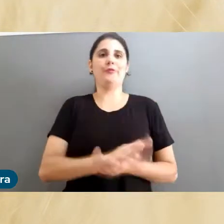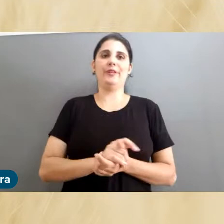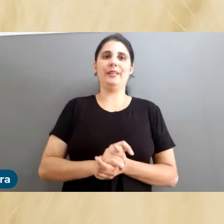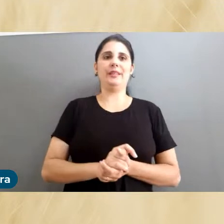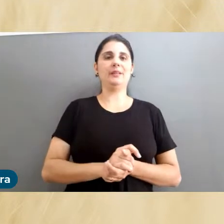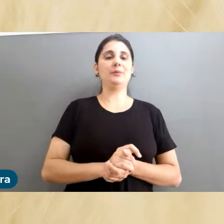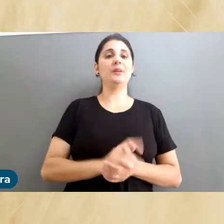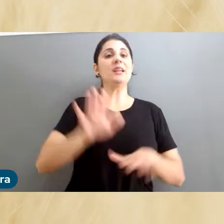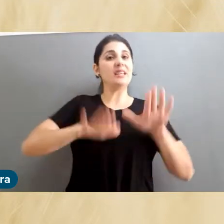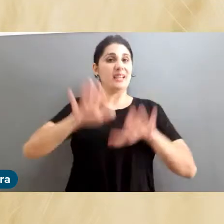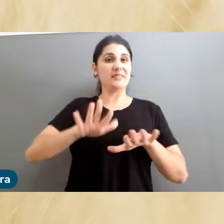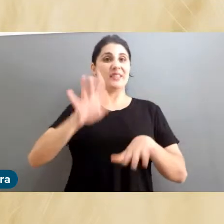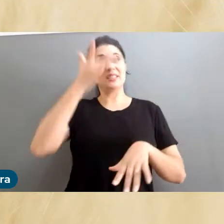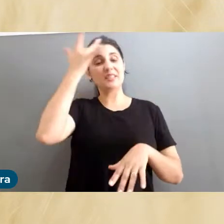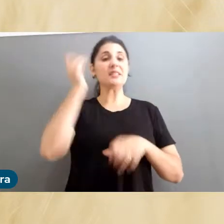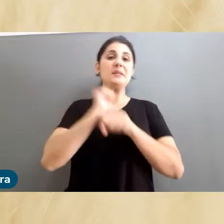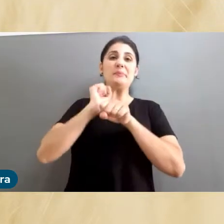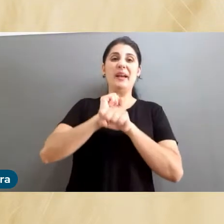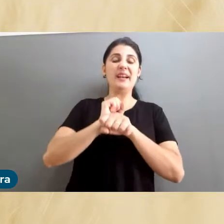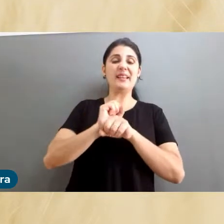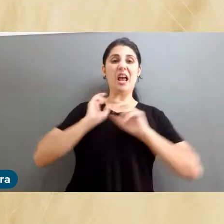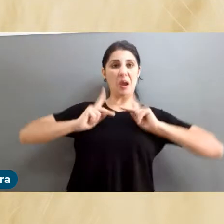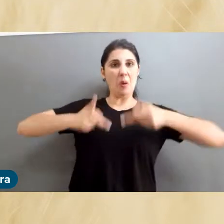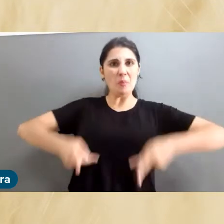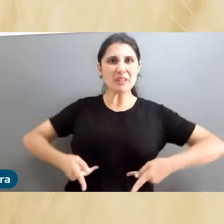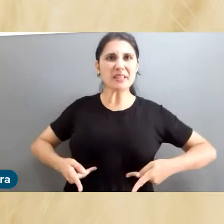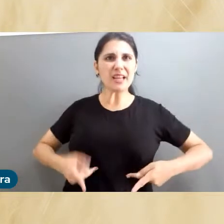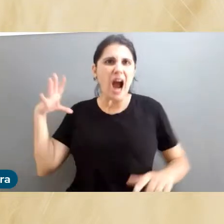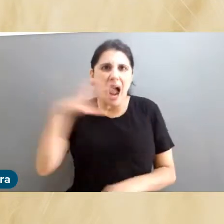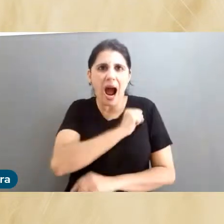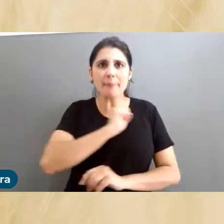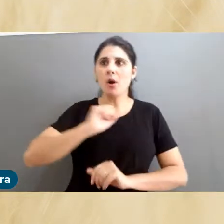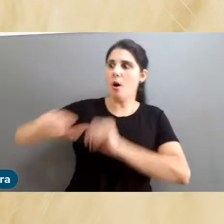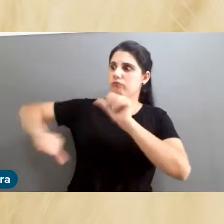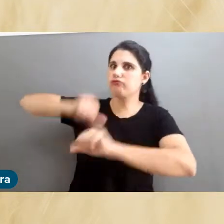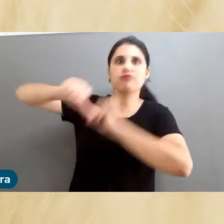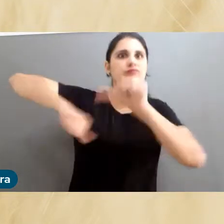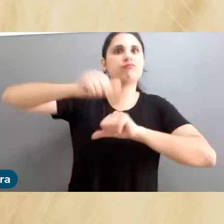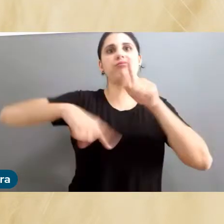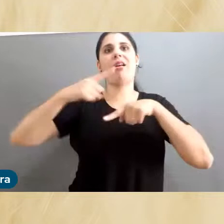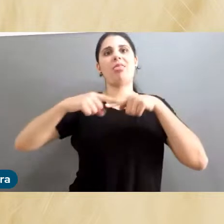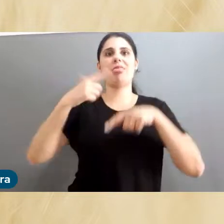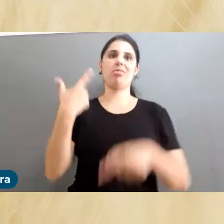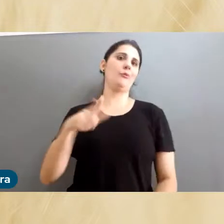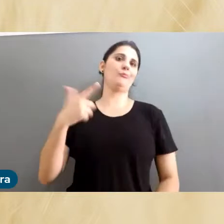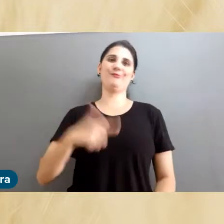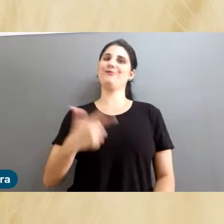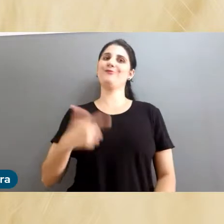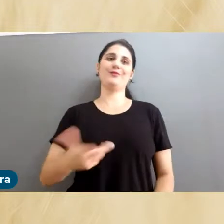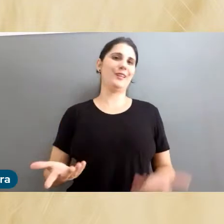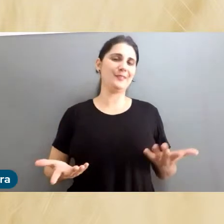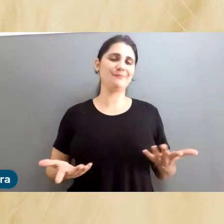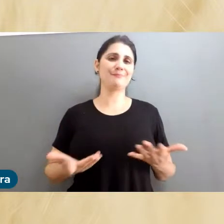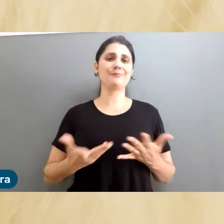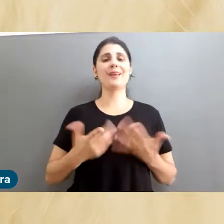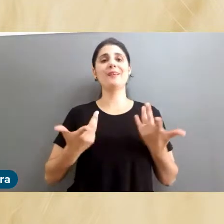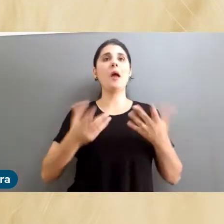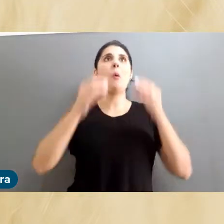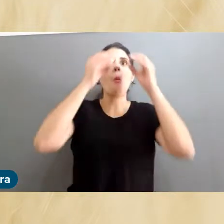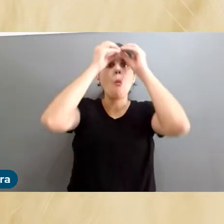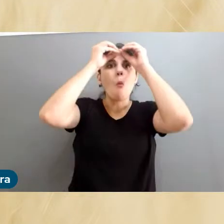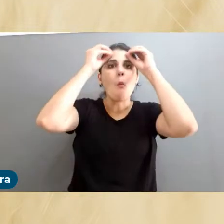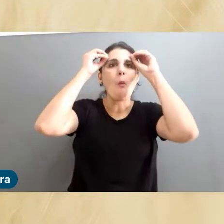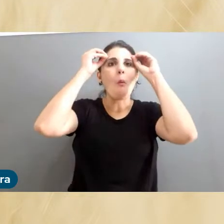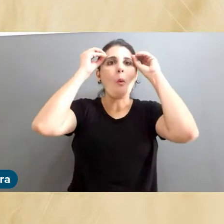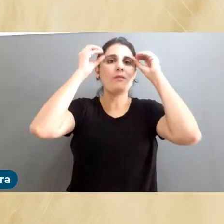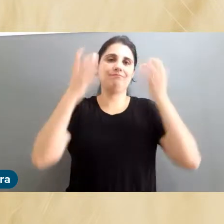esperamos que a humanidade inteira se transforme da noite para o dia. É uma ingenuidade, porque